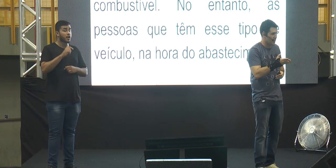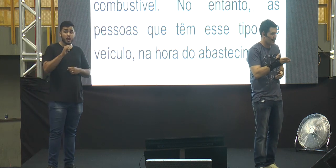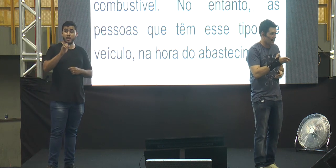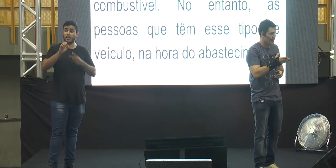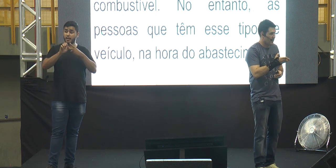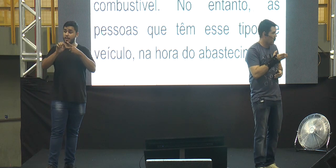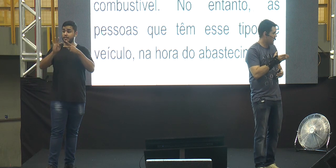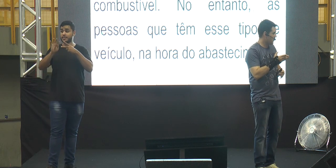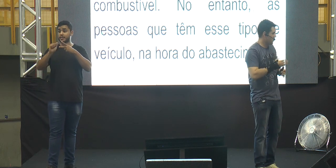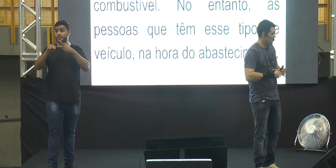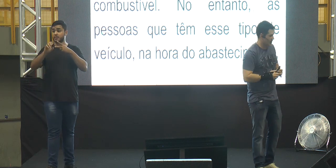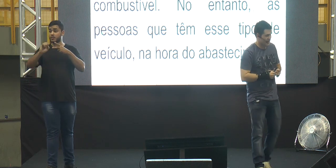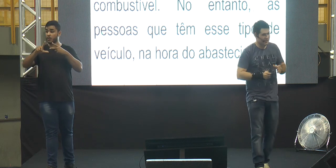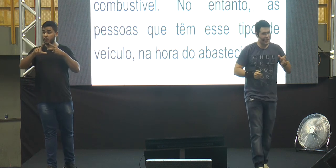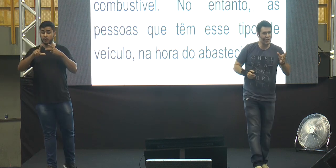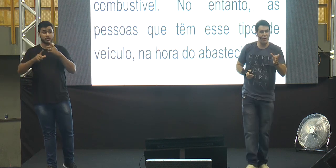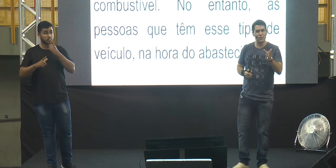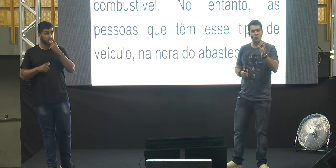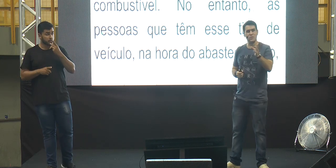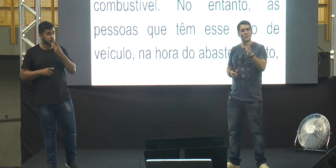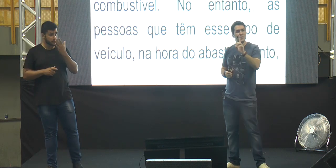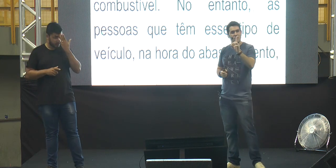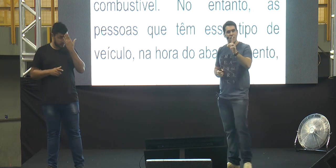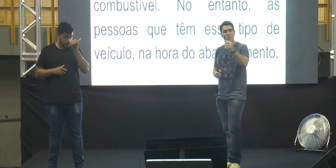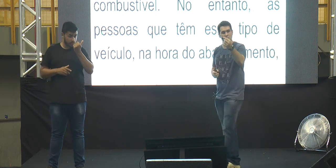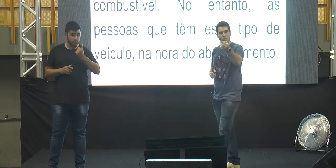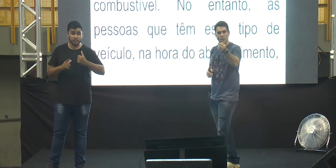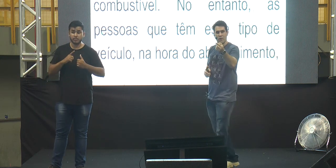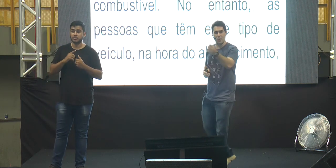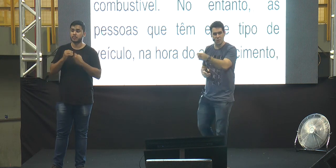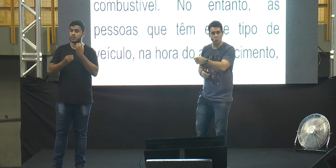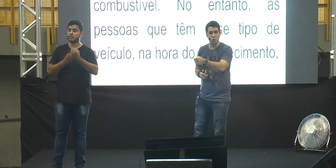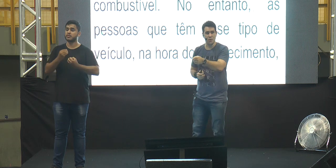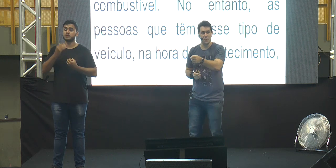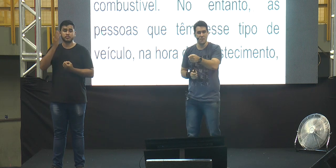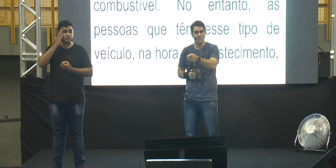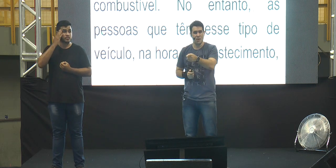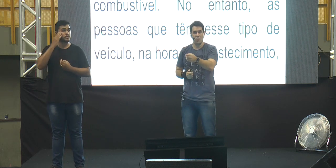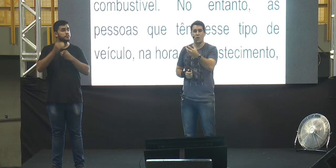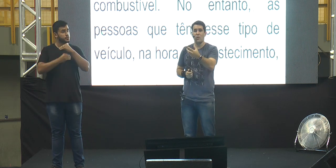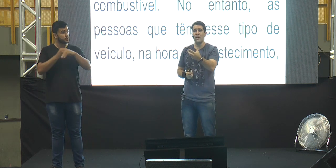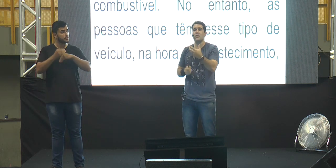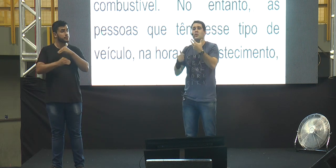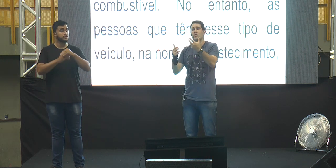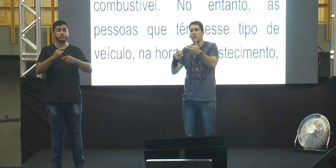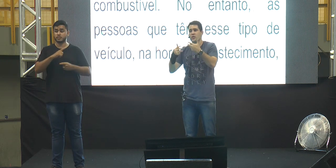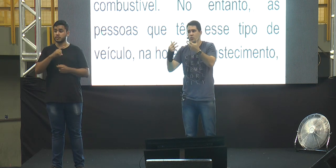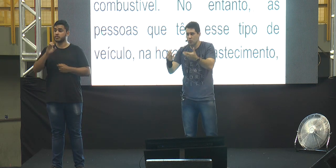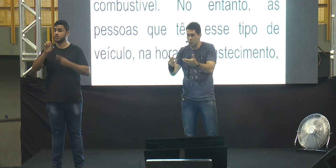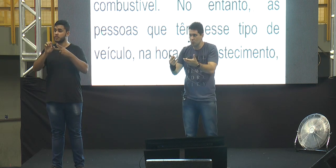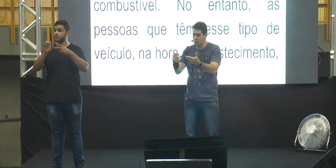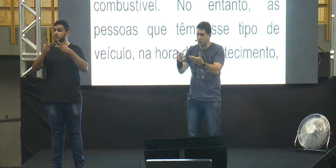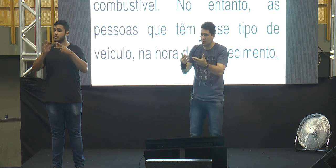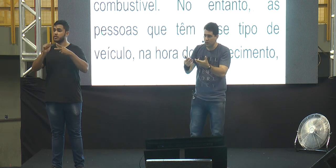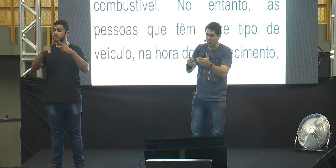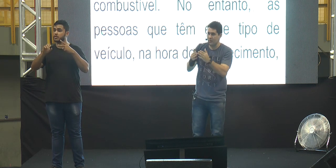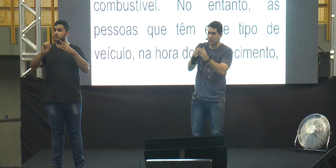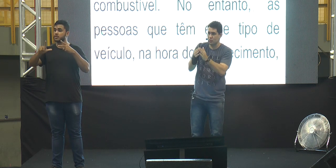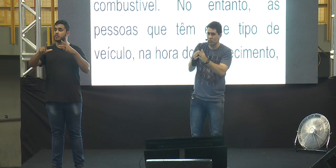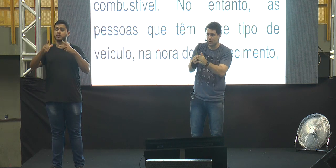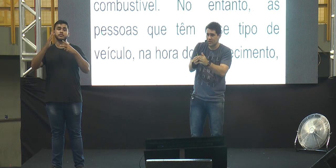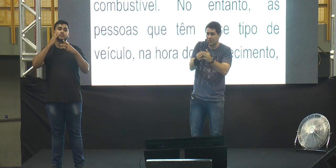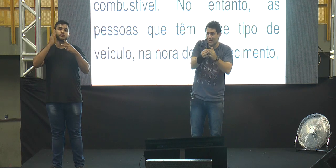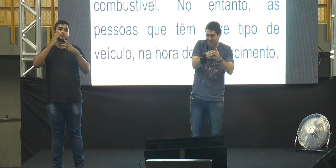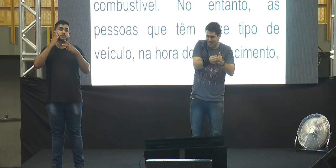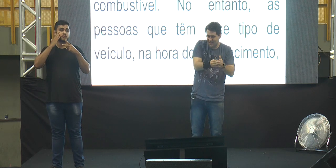etanol. O etanol, galera, já não é uma substância também pura, é uma mistura. Porque o etanol vendido como combustível é